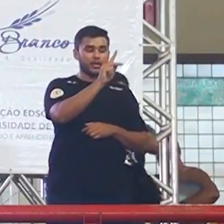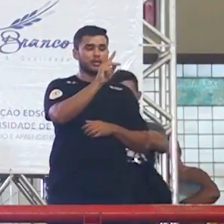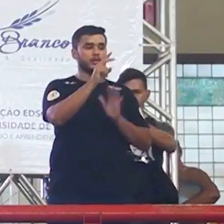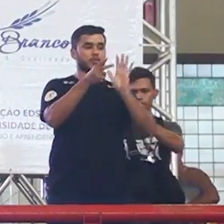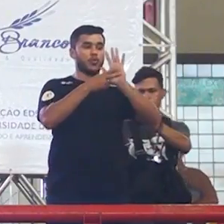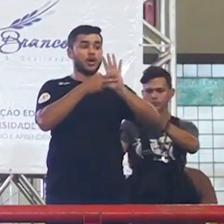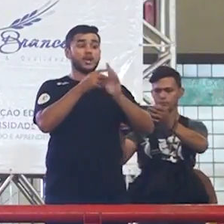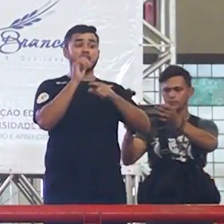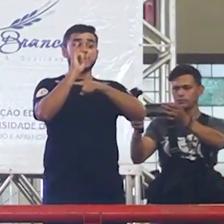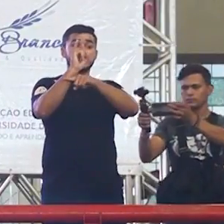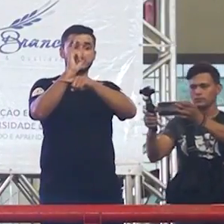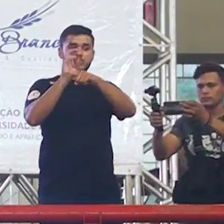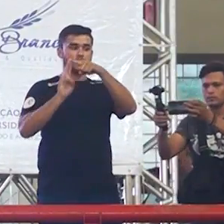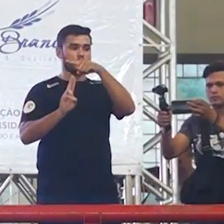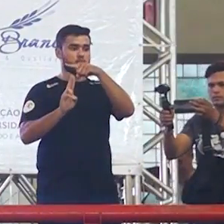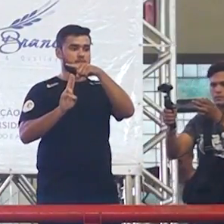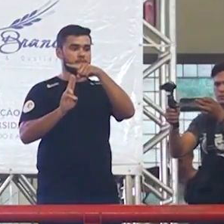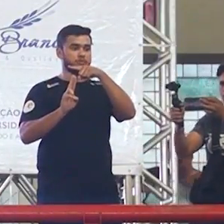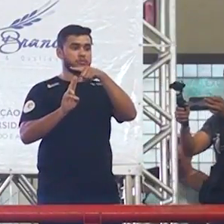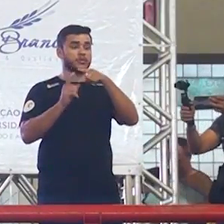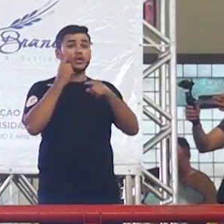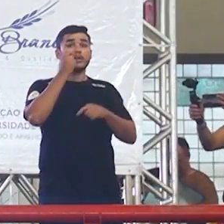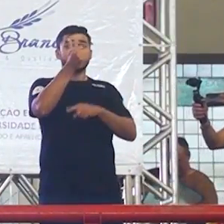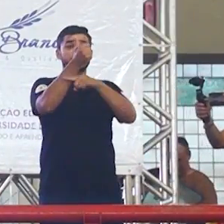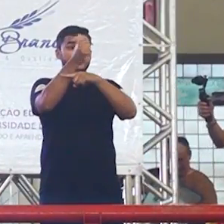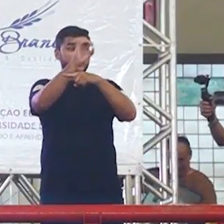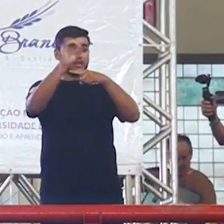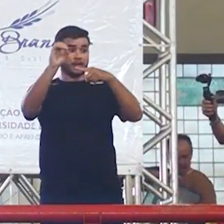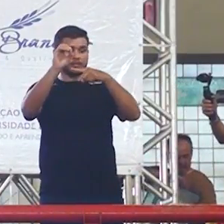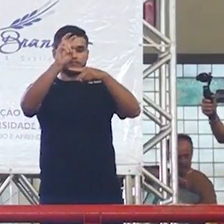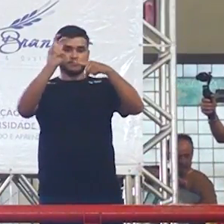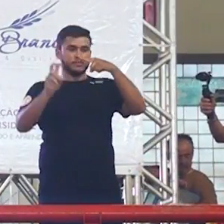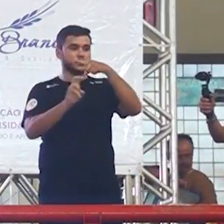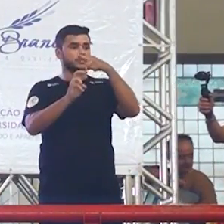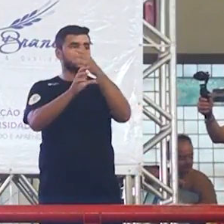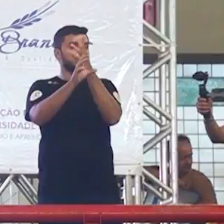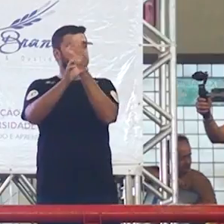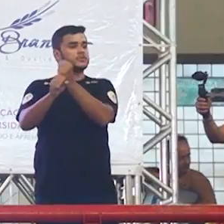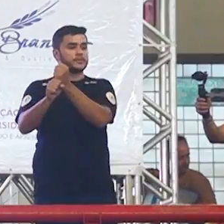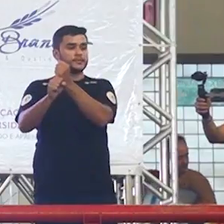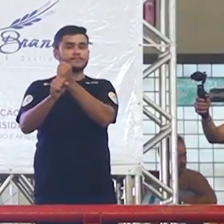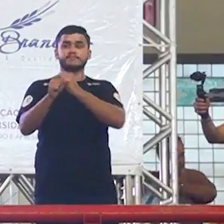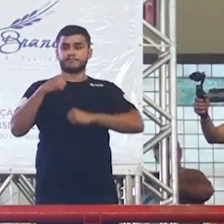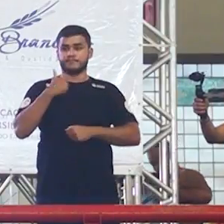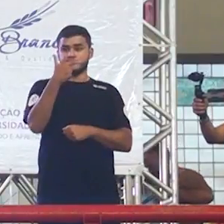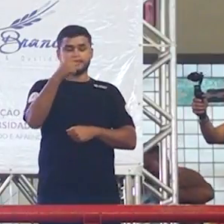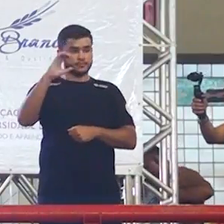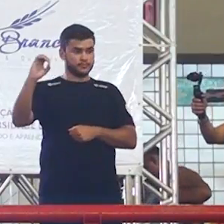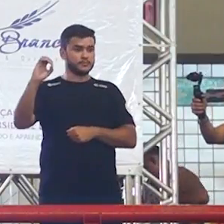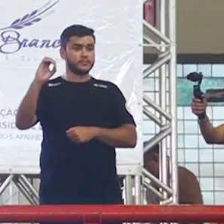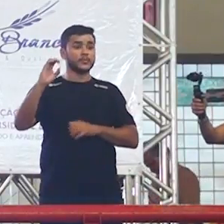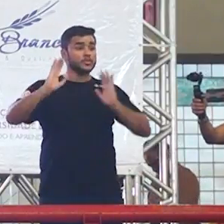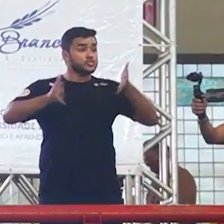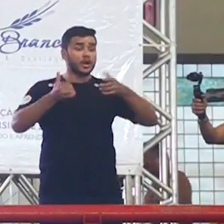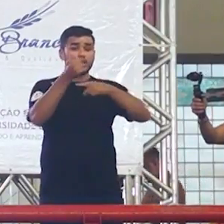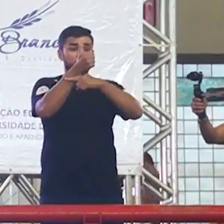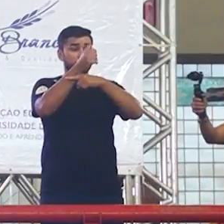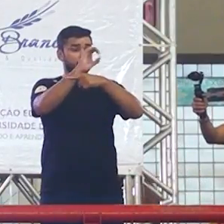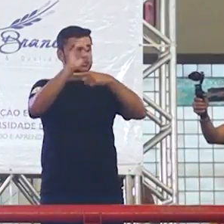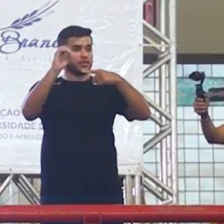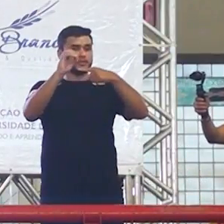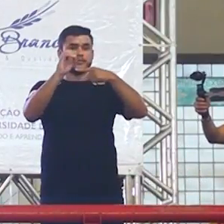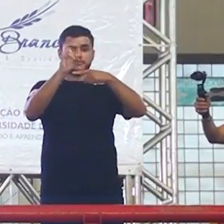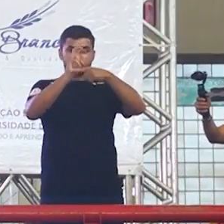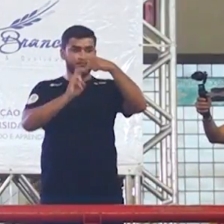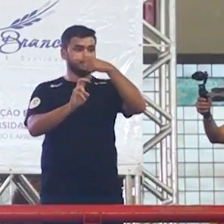100, o U é 5. Passa o 5 dividindo. Aí você vai achar o I. I é igual a 100 sobre 5,